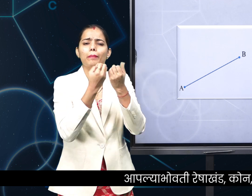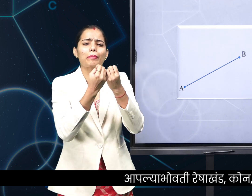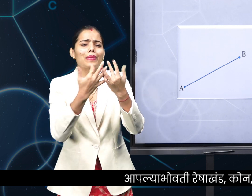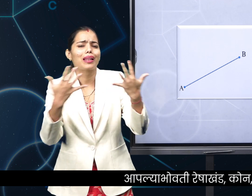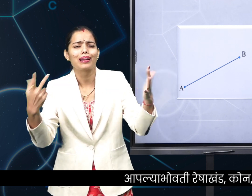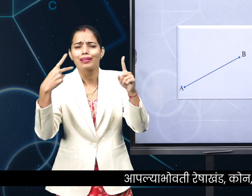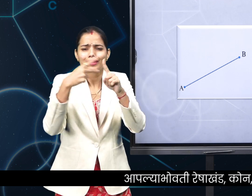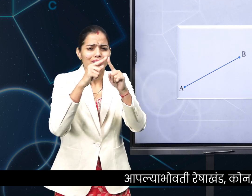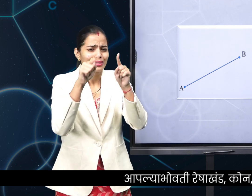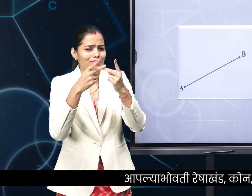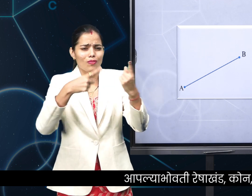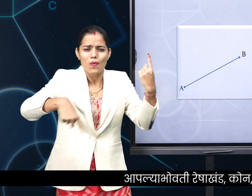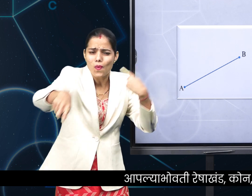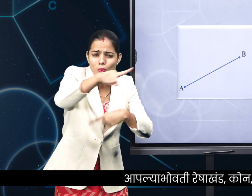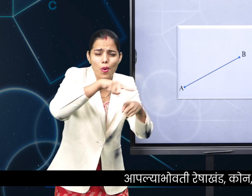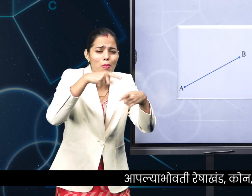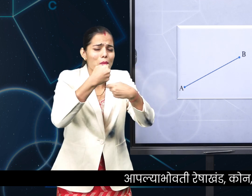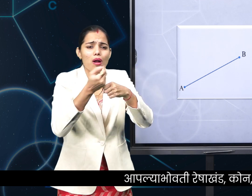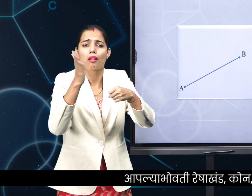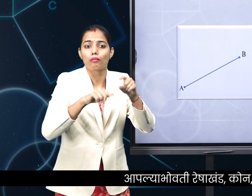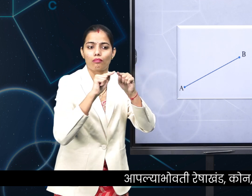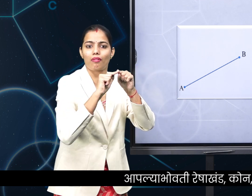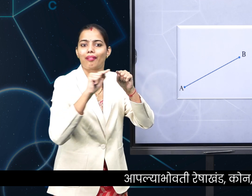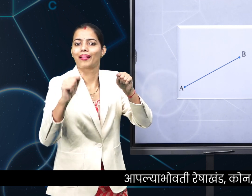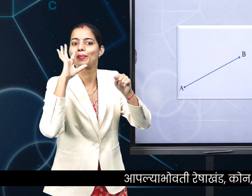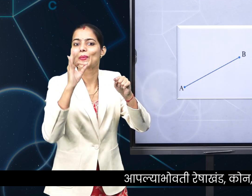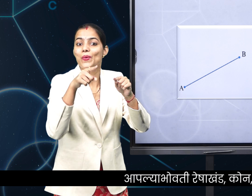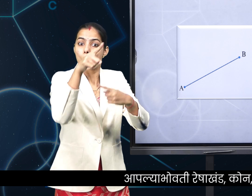आपल्या भोवती रेषाखंड, कोन, त्रिकोण, बहुभुज